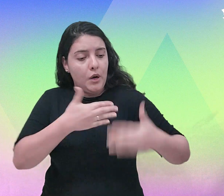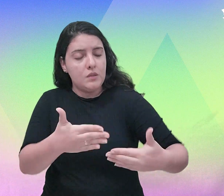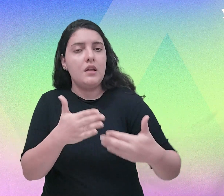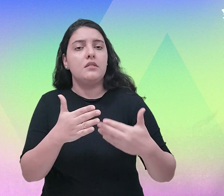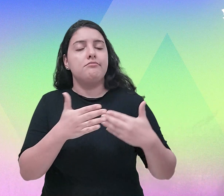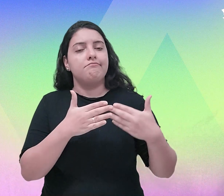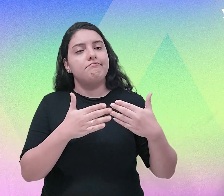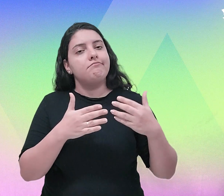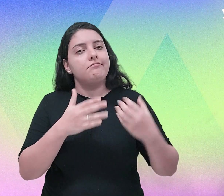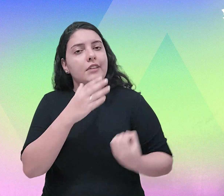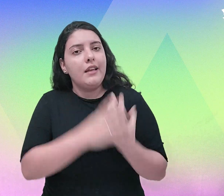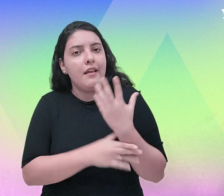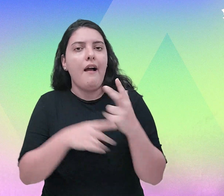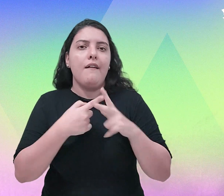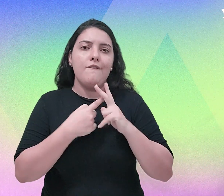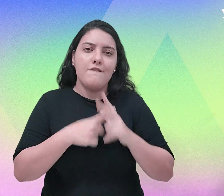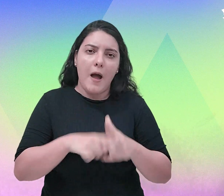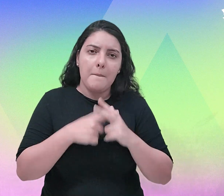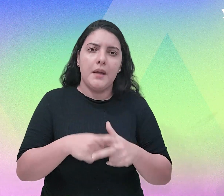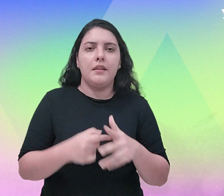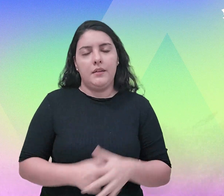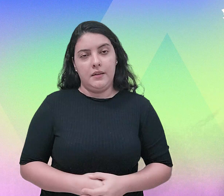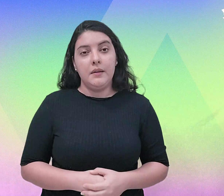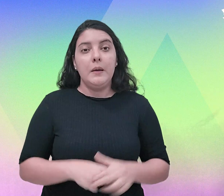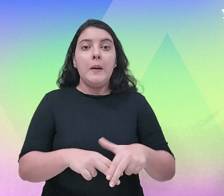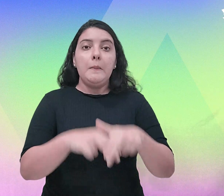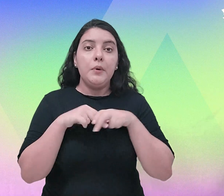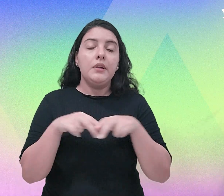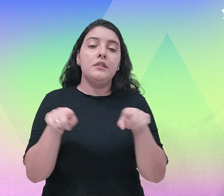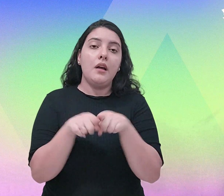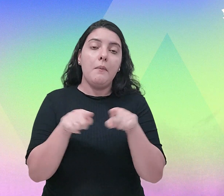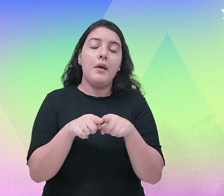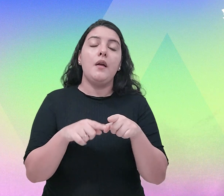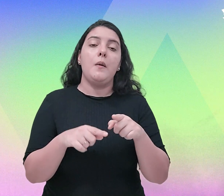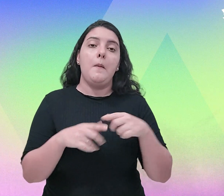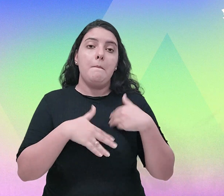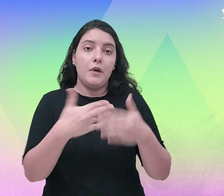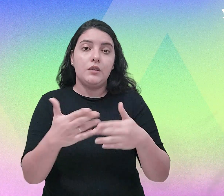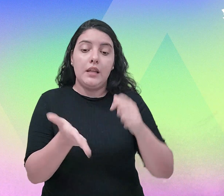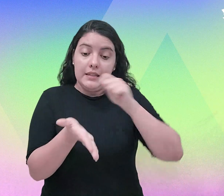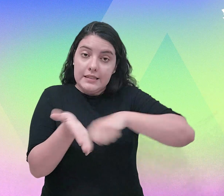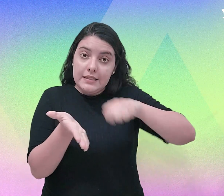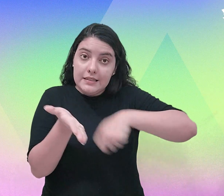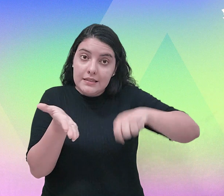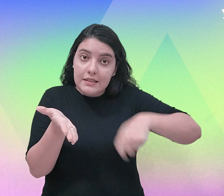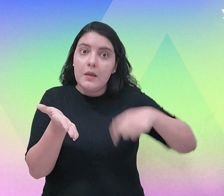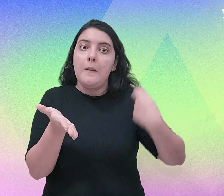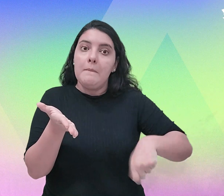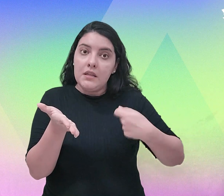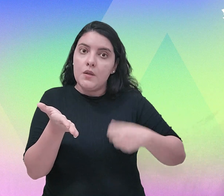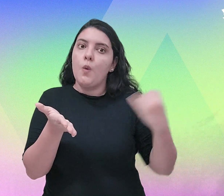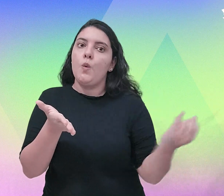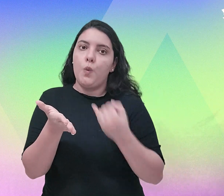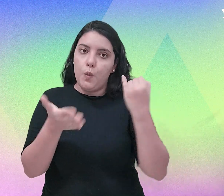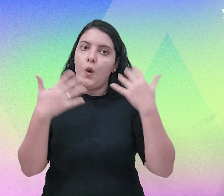de construção de tal ferramenta levamos ainda em consideração o processo da escrita necessidades importantes que auxiliam